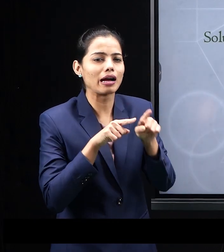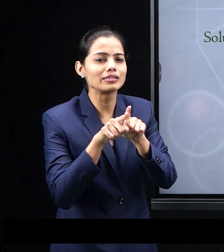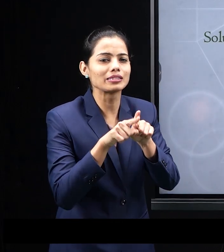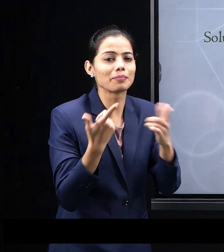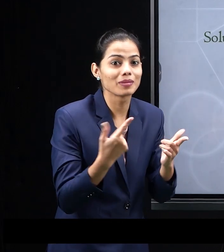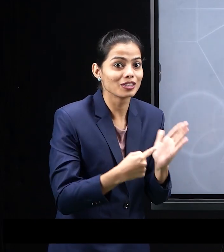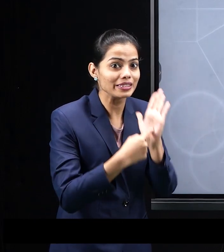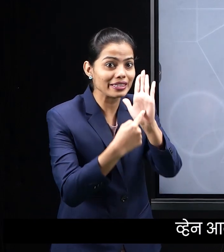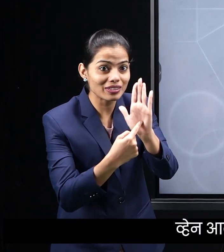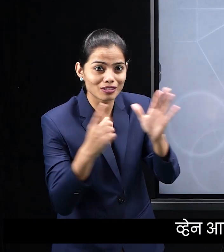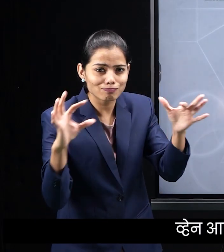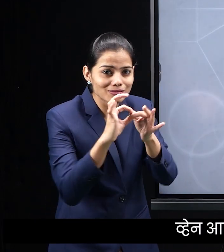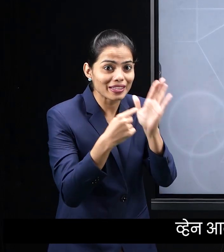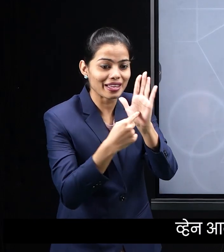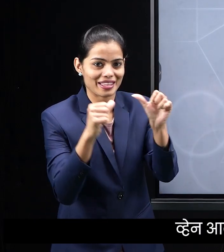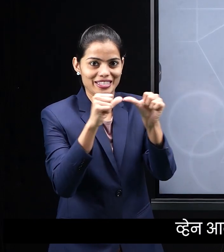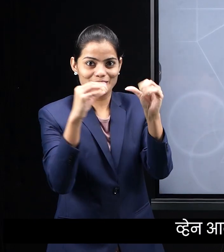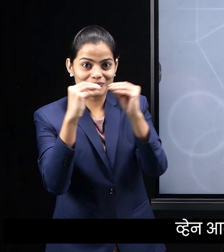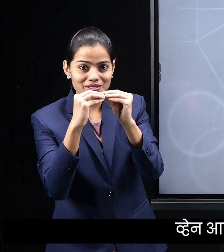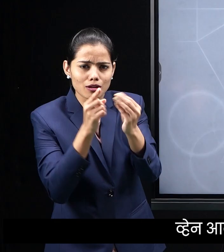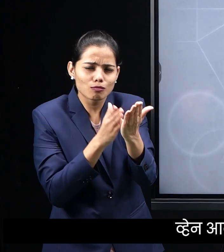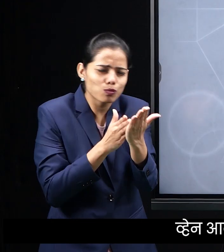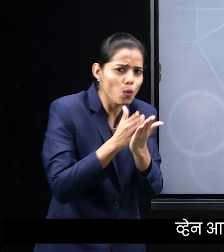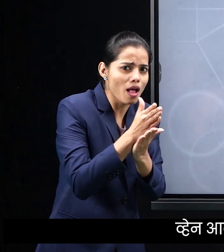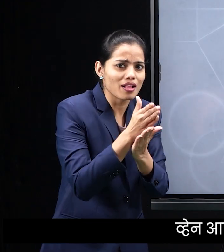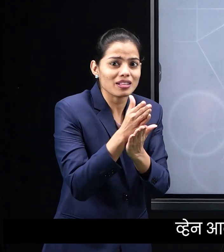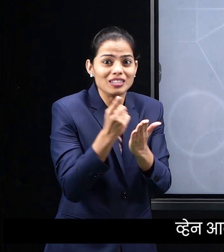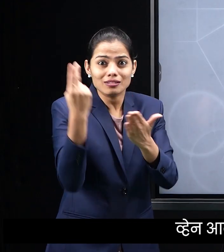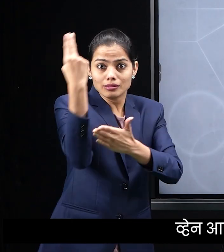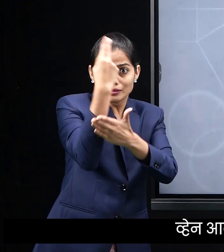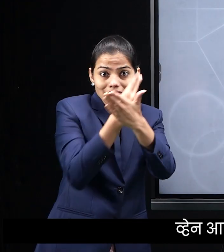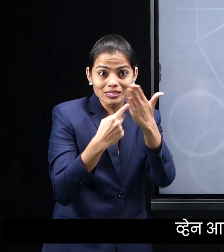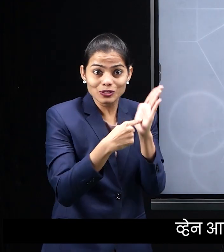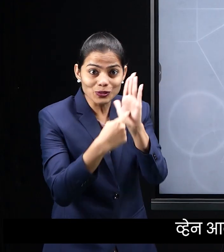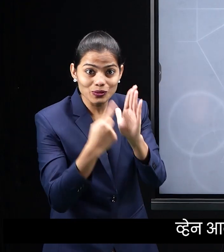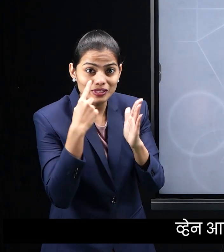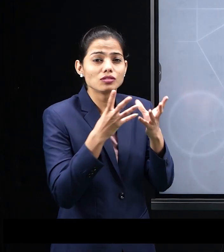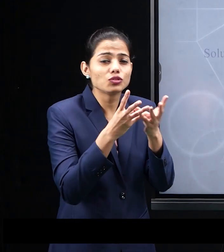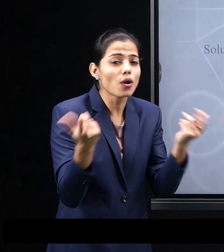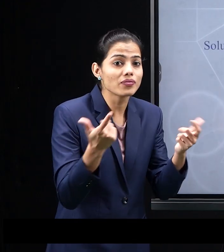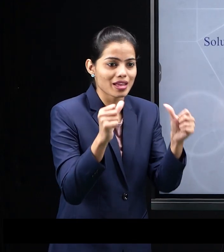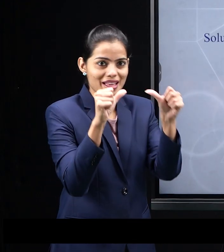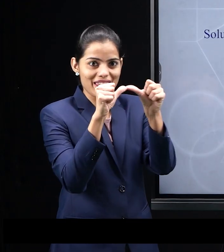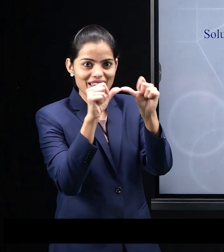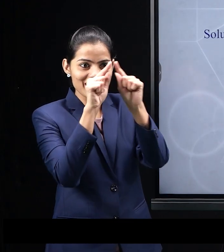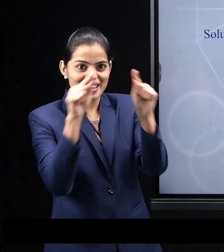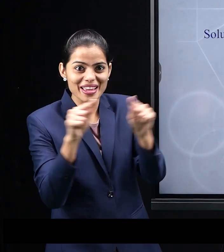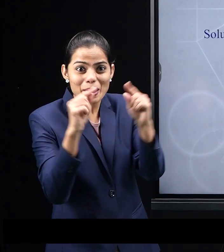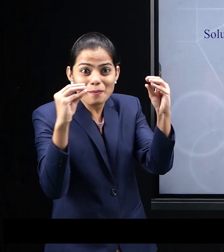उदाहरण वेहन आकृती द्वारे a delta b चे प्रतिनिधित्व करा. द्रवण a delta b